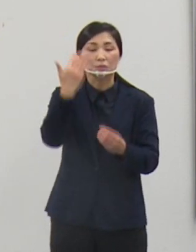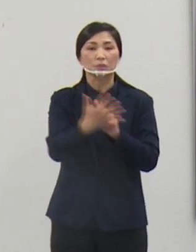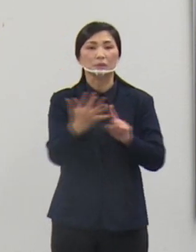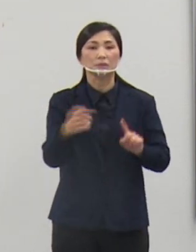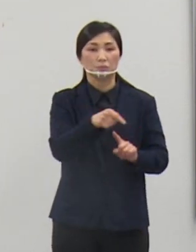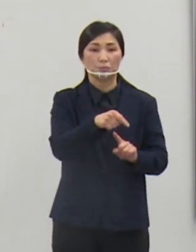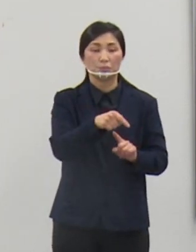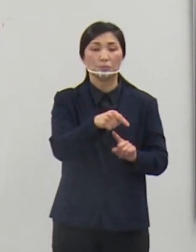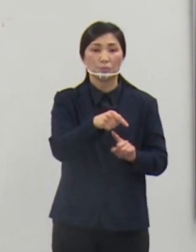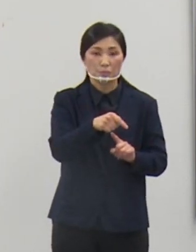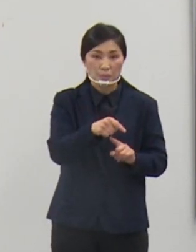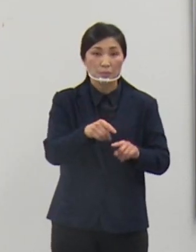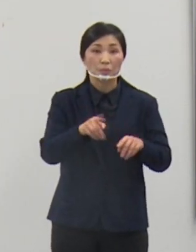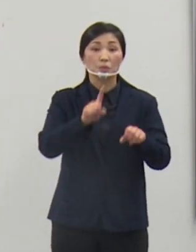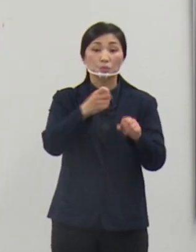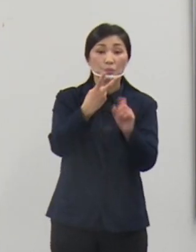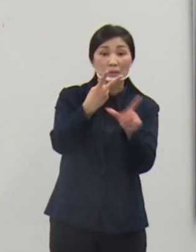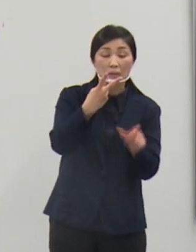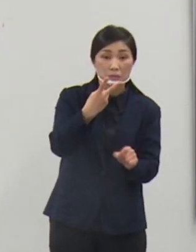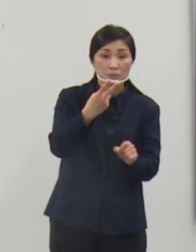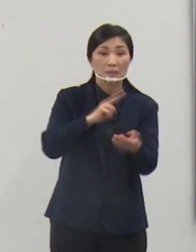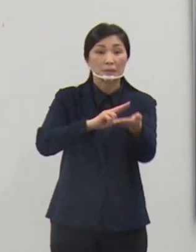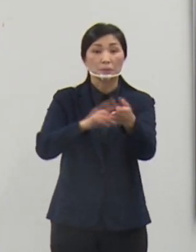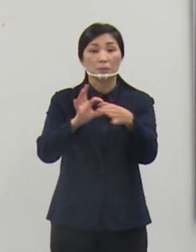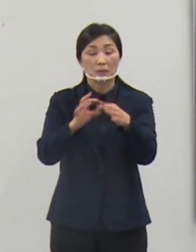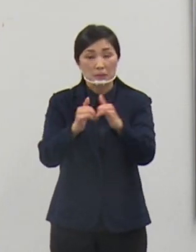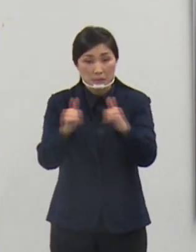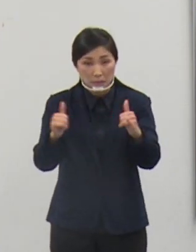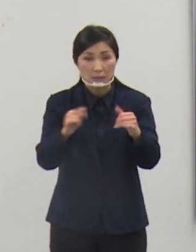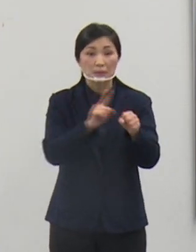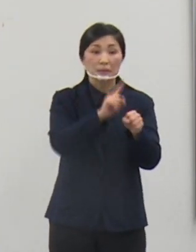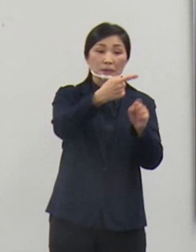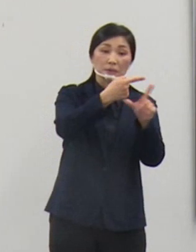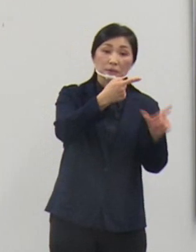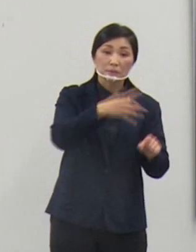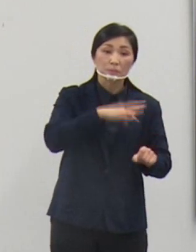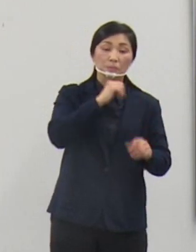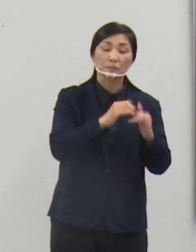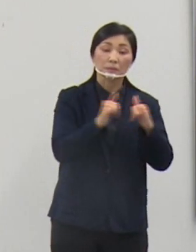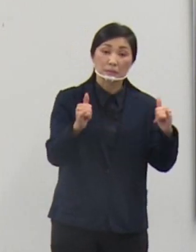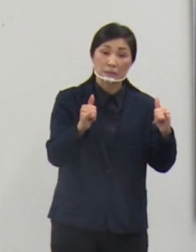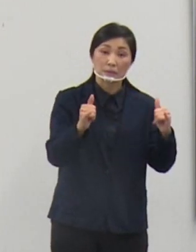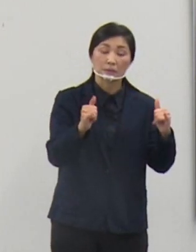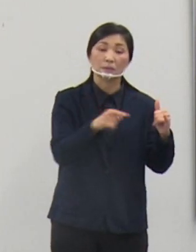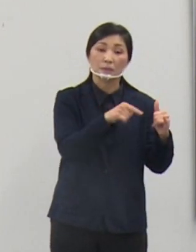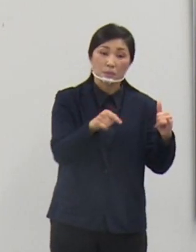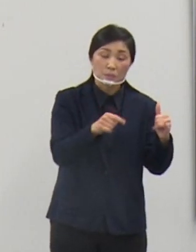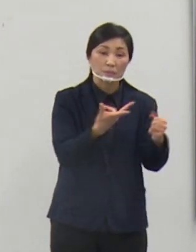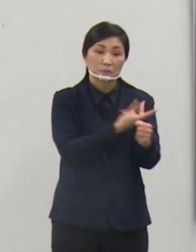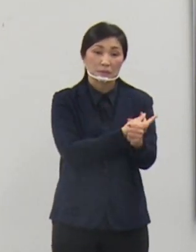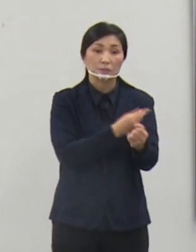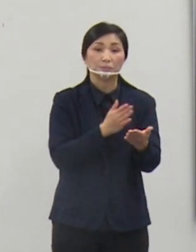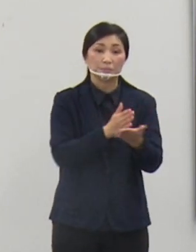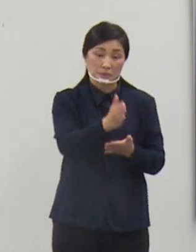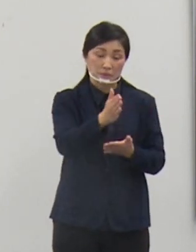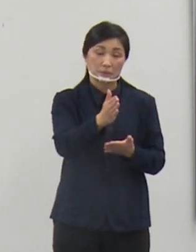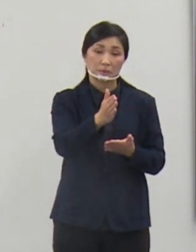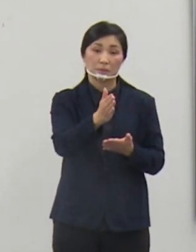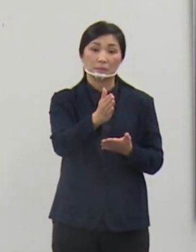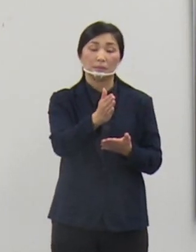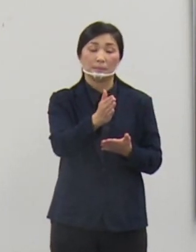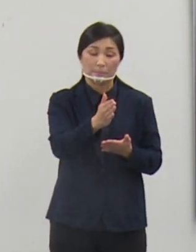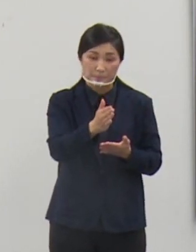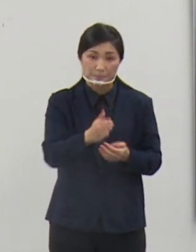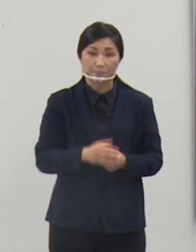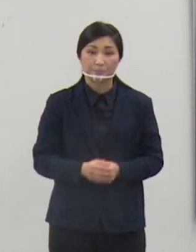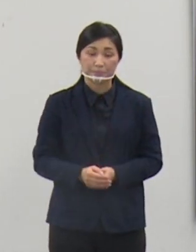12月に医療従事者等、来年1月から高齢者等を中心に接種が始まりますので、お手元